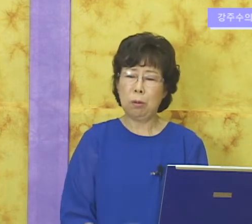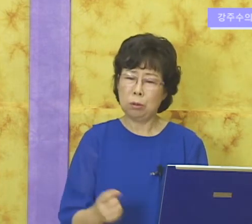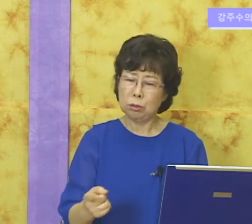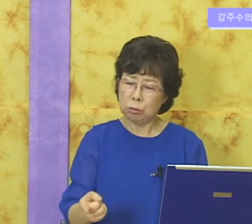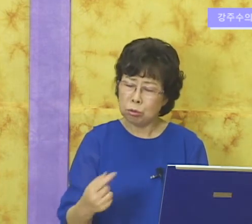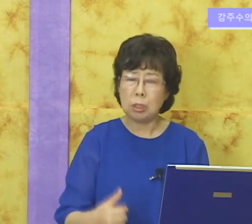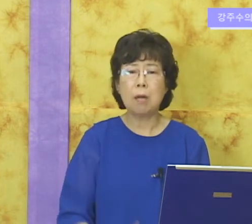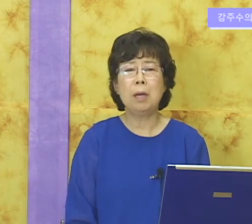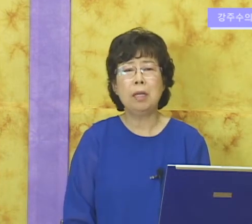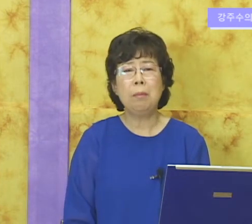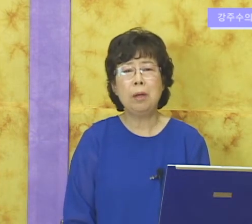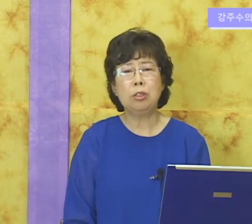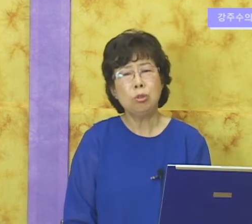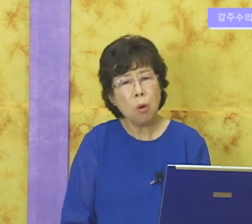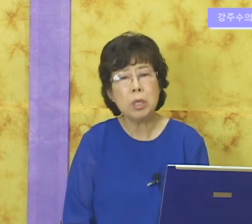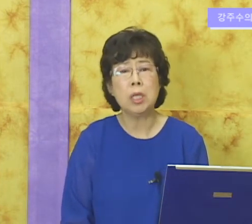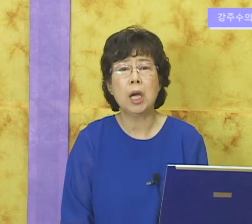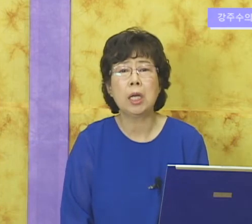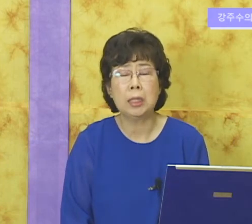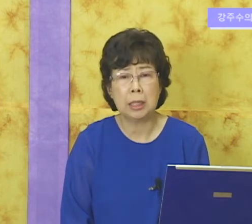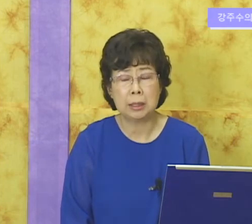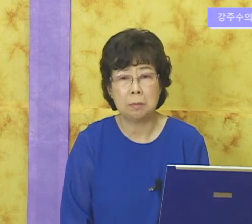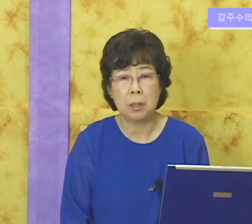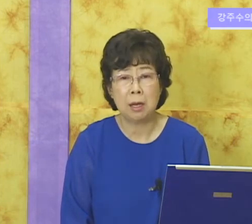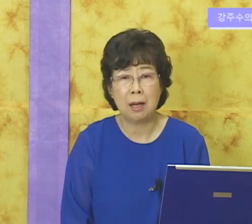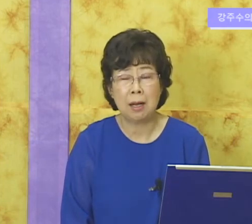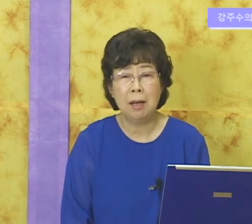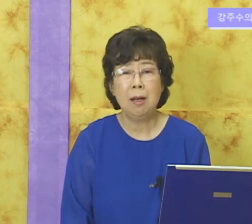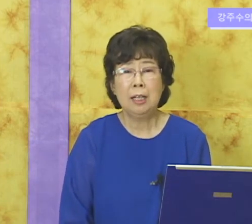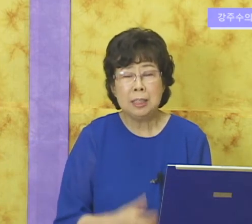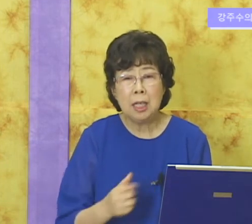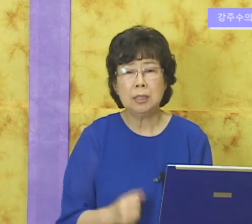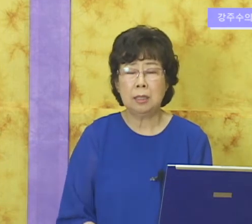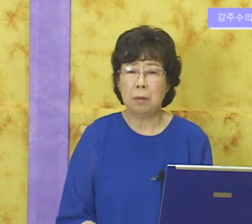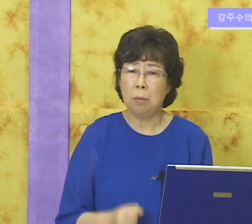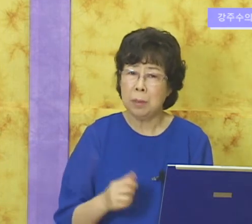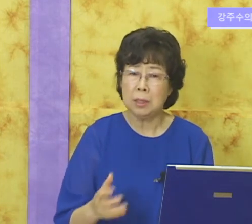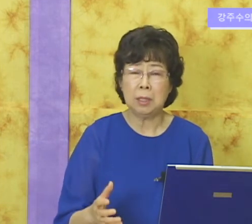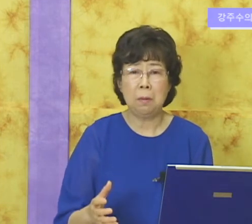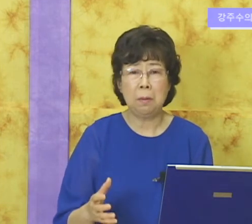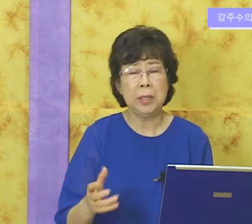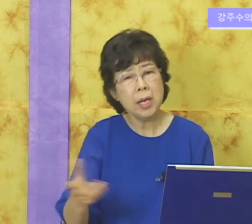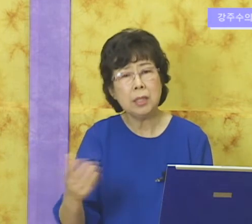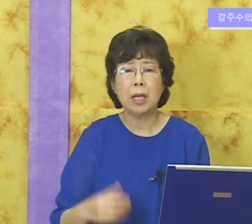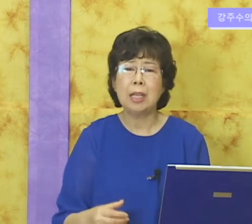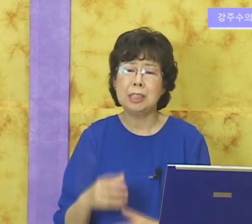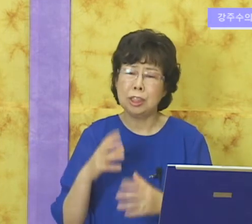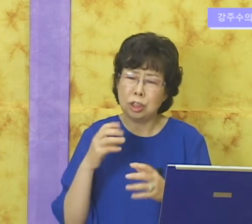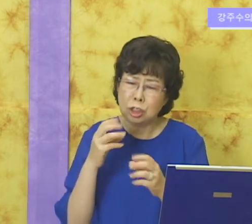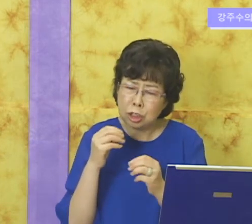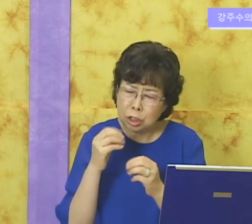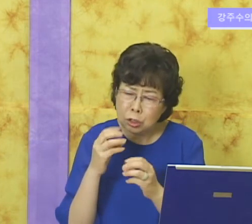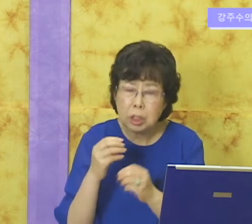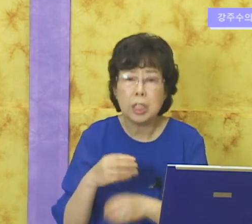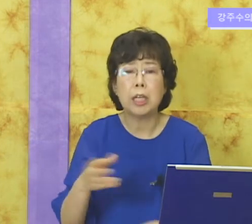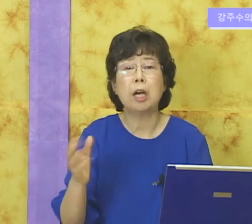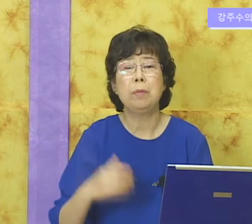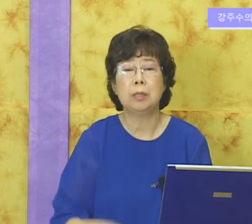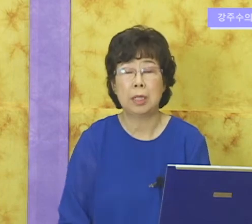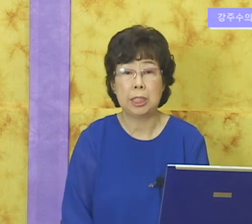우리도 2사람 만나면 종일 이야기하지 않습니까? 지하철 타고 버스 타고 내릴 때까지 이야기하면서